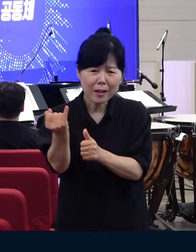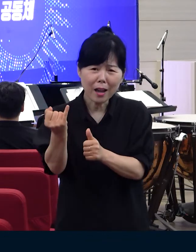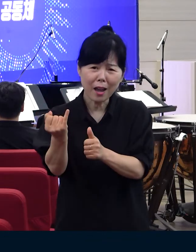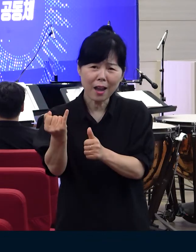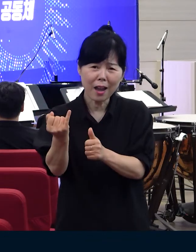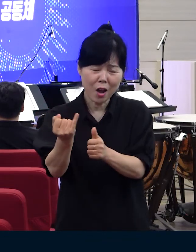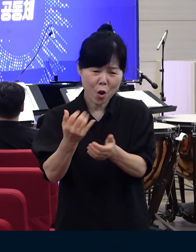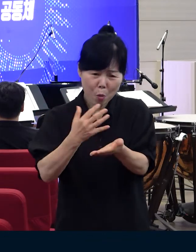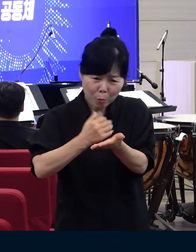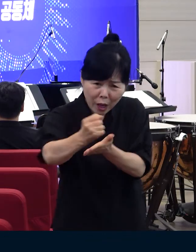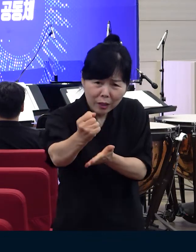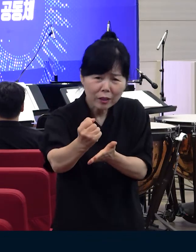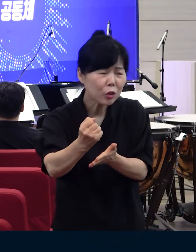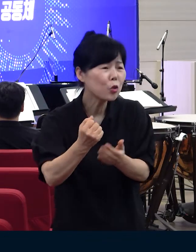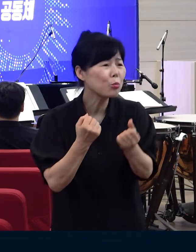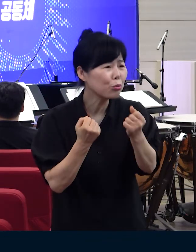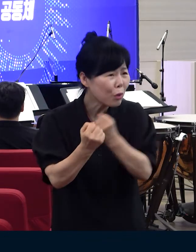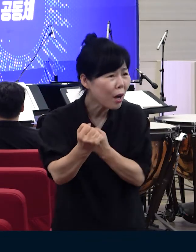없는 혹독한 현실.